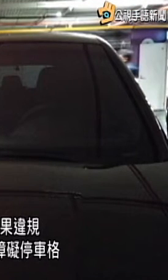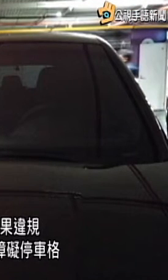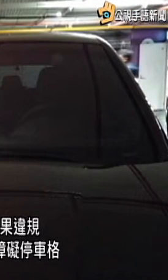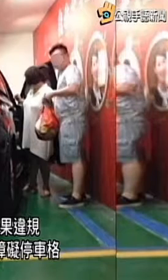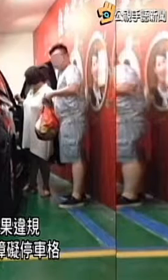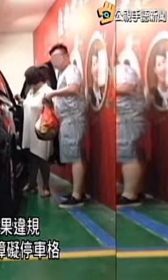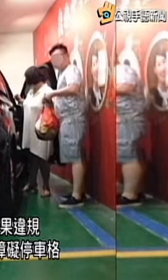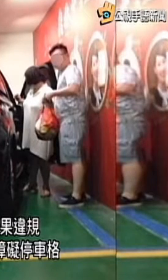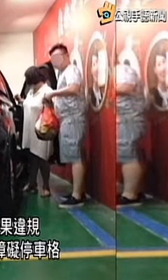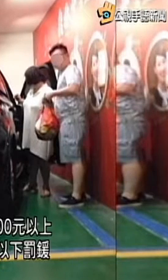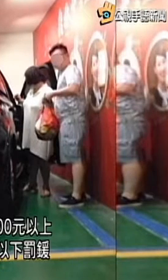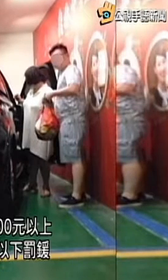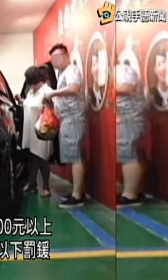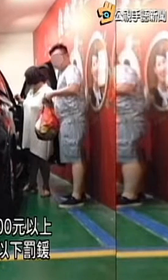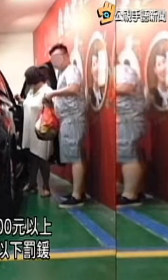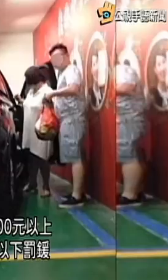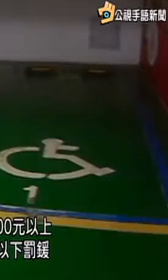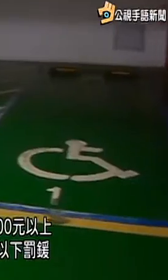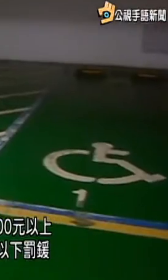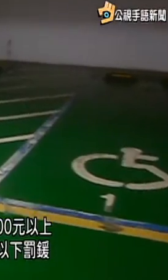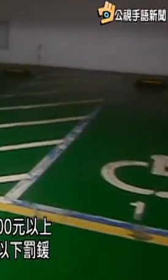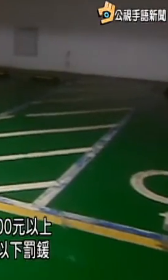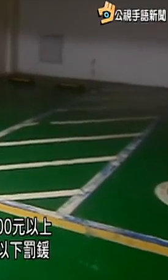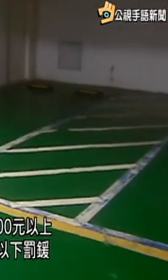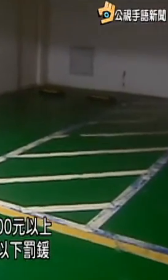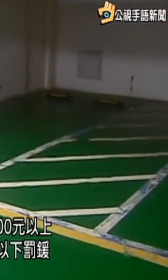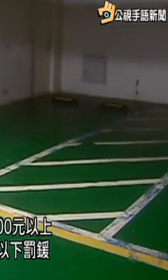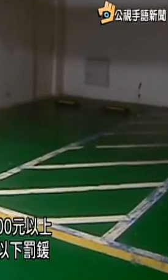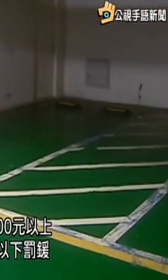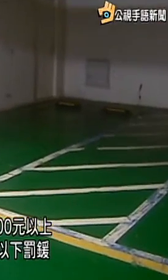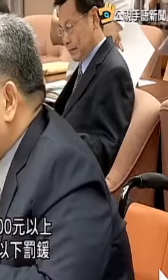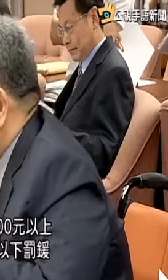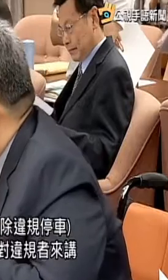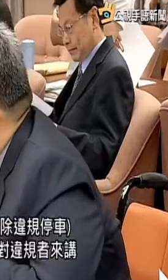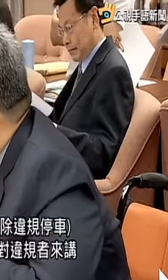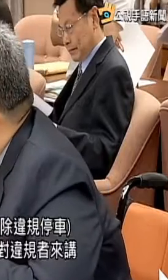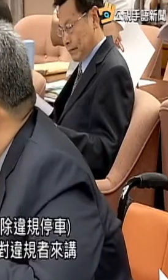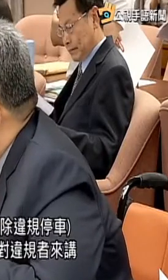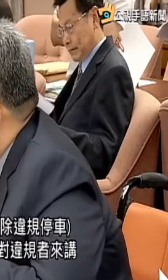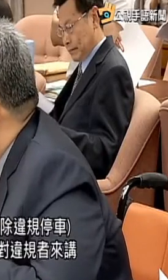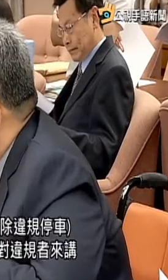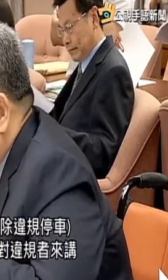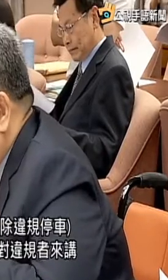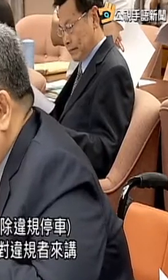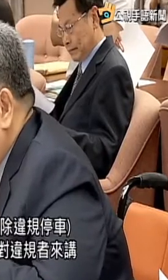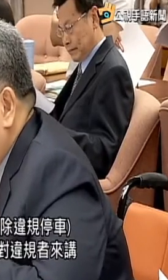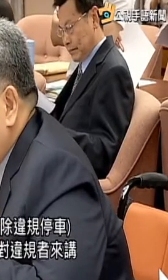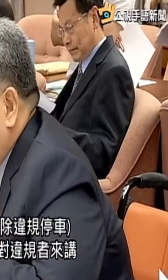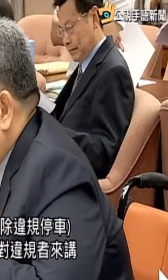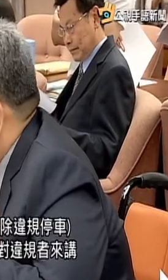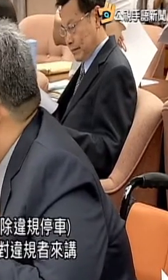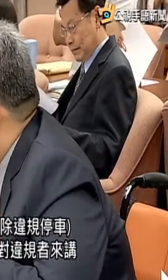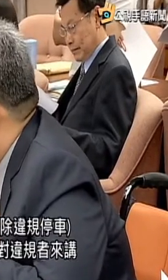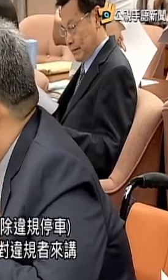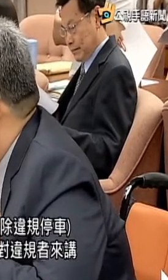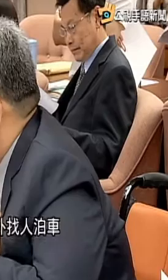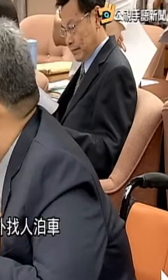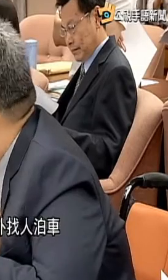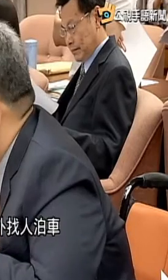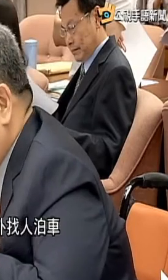车格，将处以600元以上1200元以下罚锾。 如果只能这样子做的话，对违规者来讲，他只是另外找